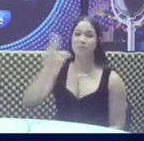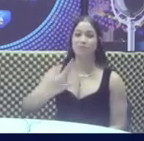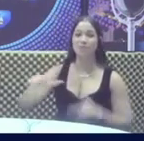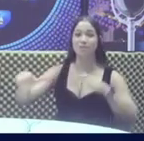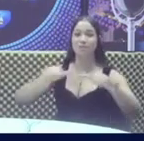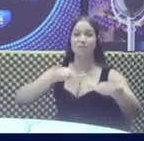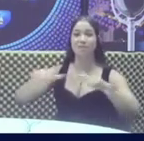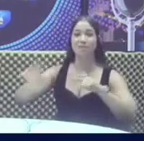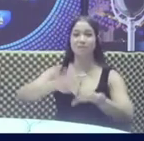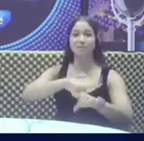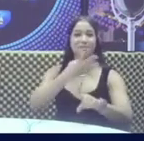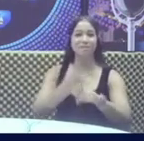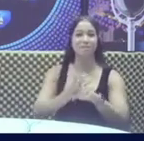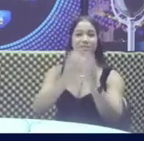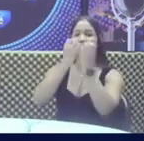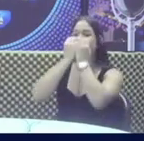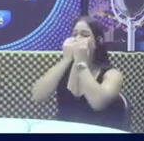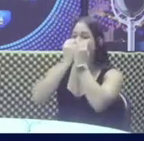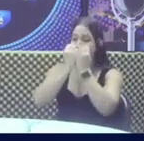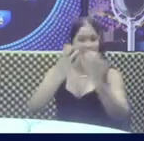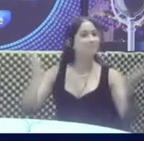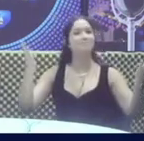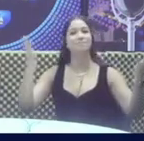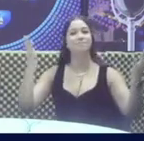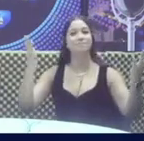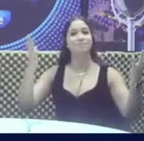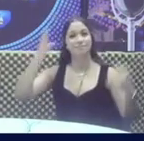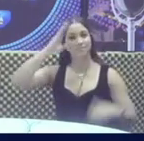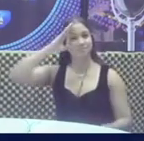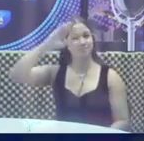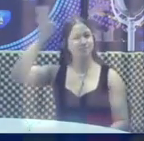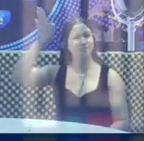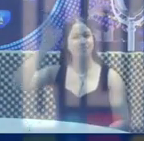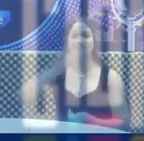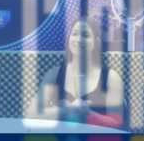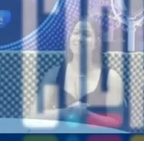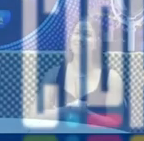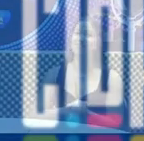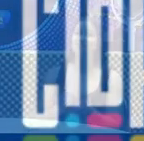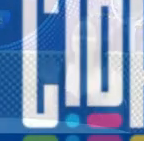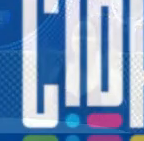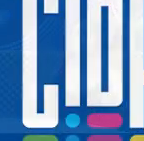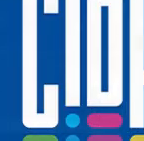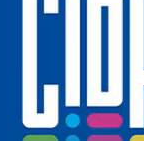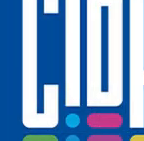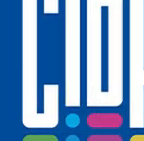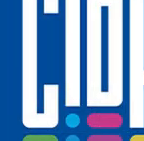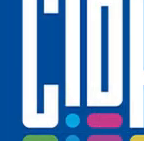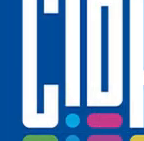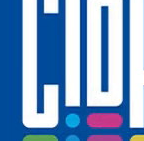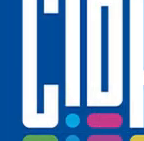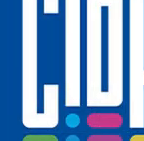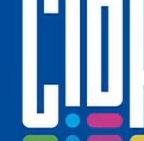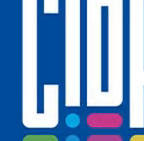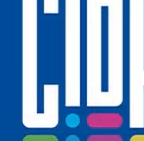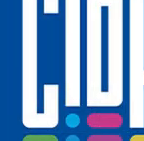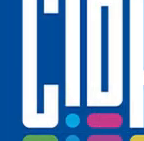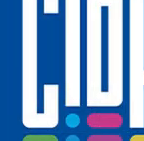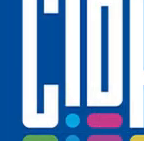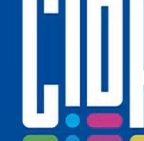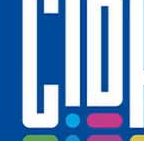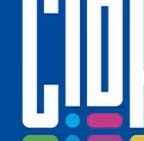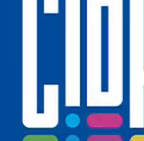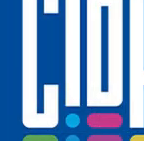de Uberlândia. Fazer mais, fazer bem. Até a próxima. Fica por aqui mais uma edição do programa